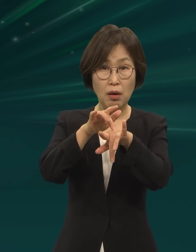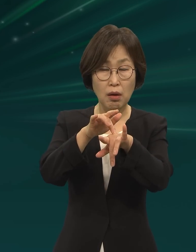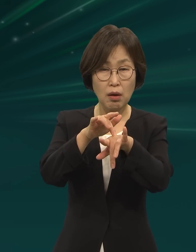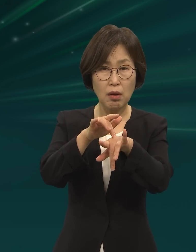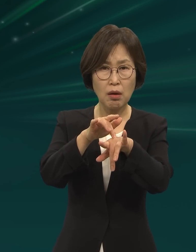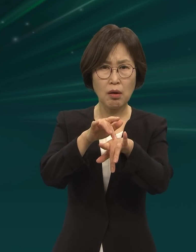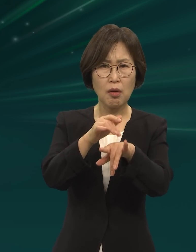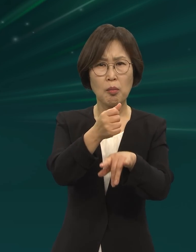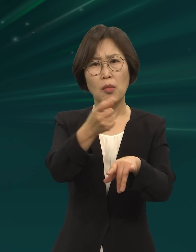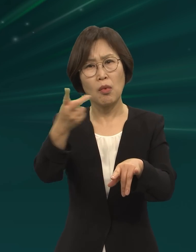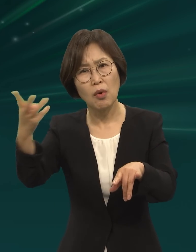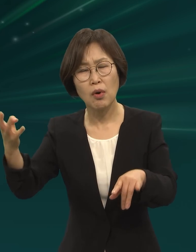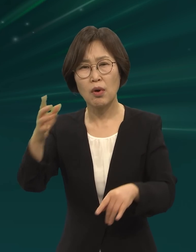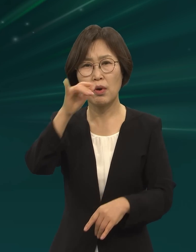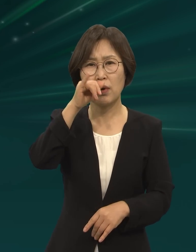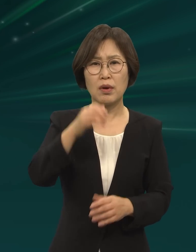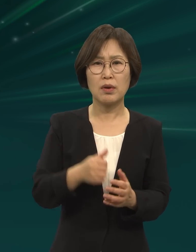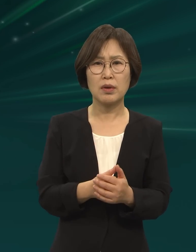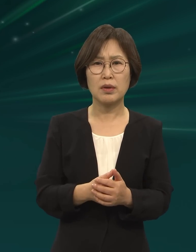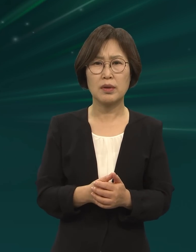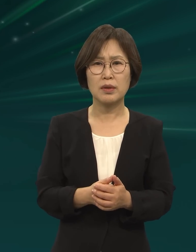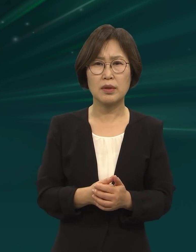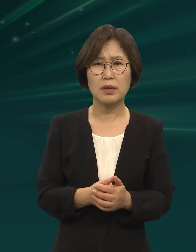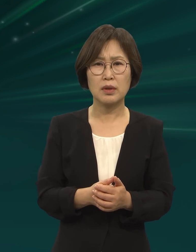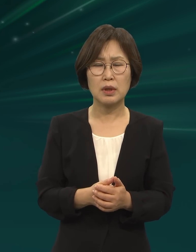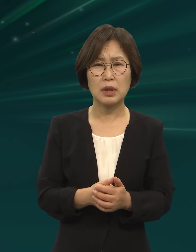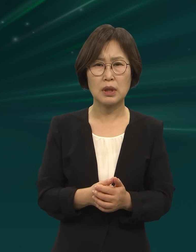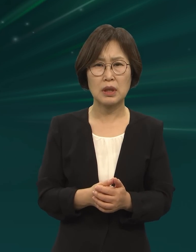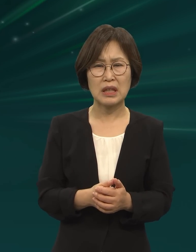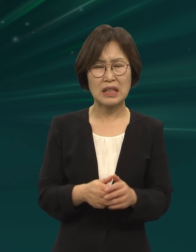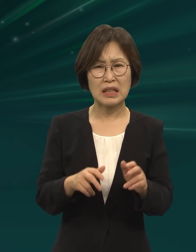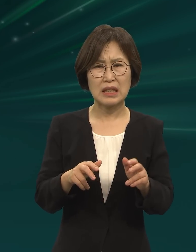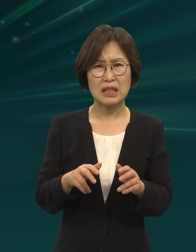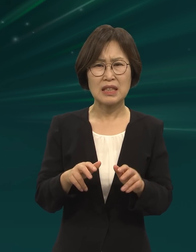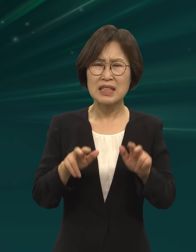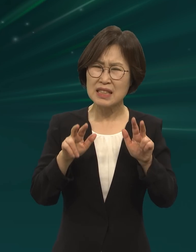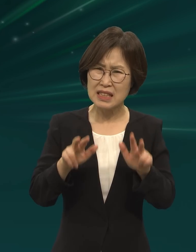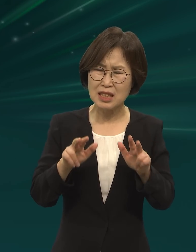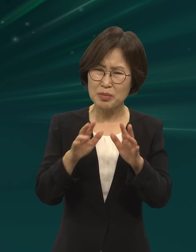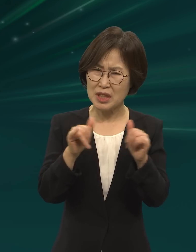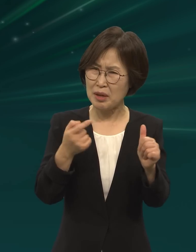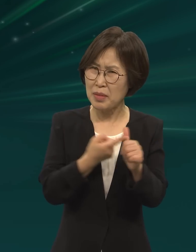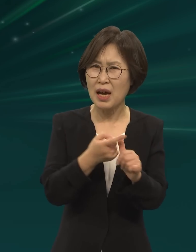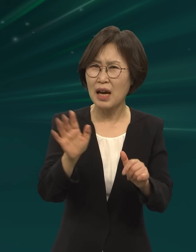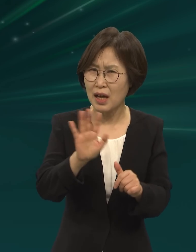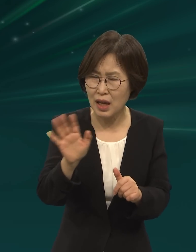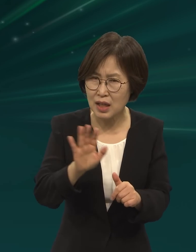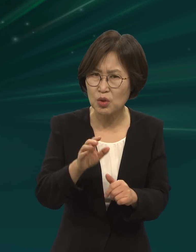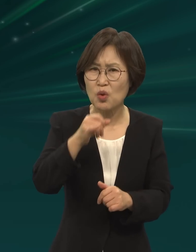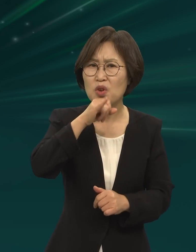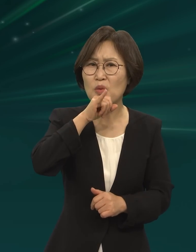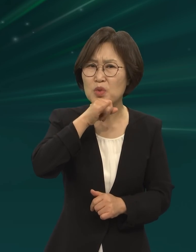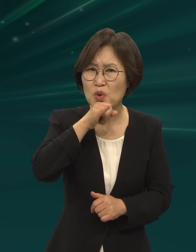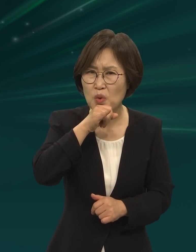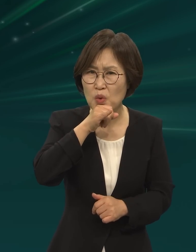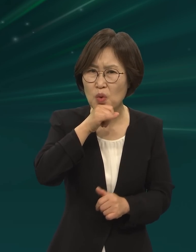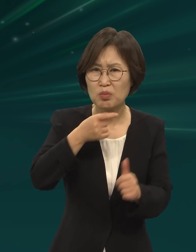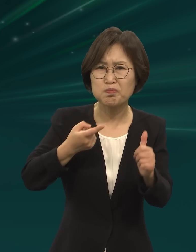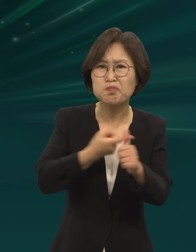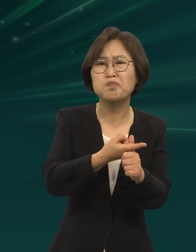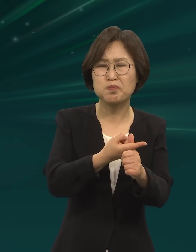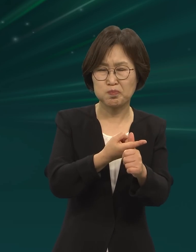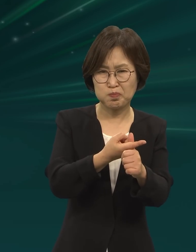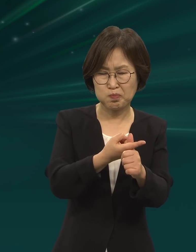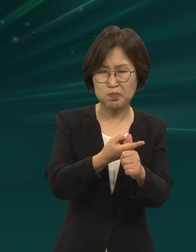많았습니다. 지금은 염소의 목을 매일매일 피를 이 특징이 그